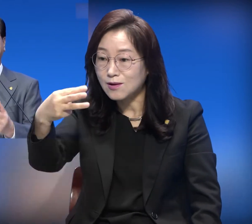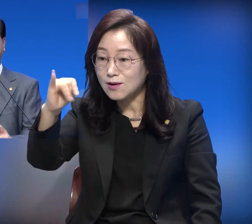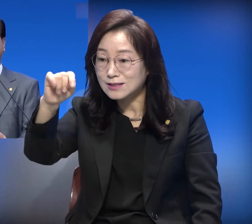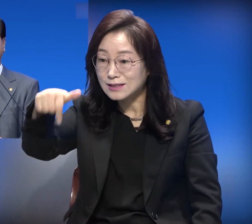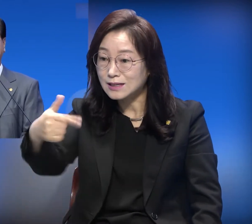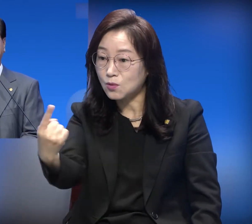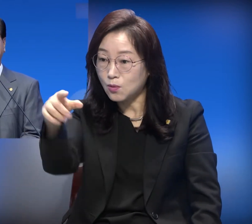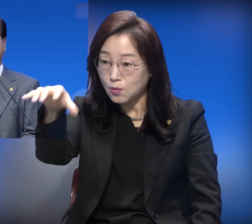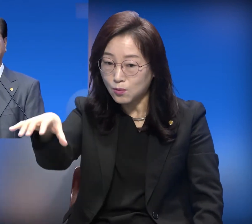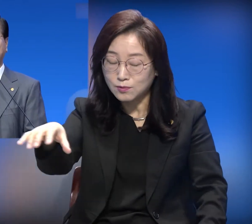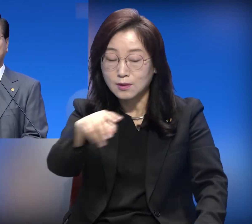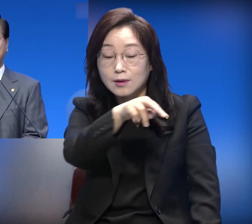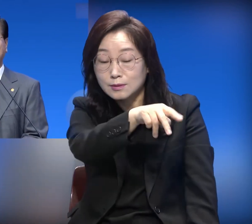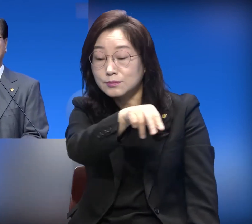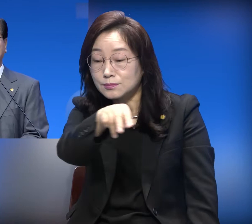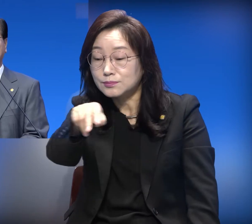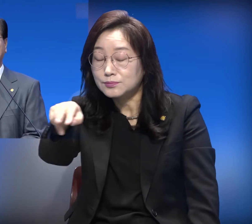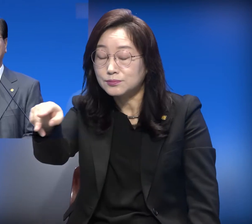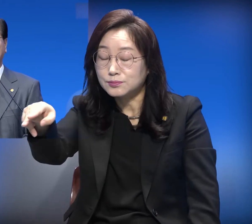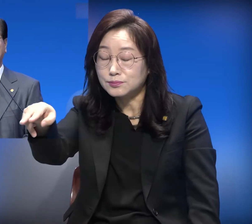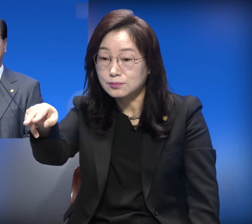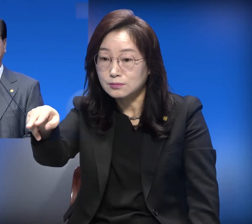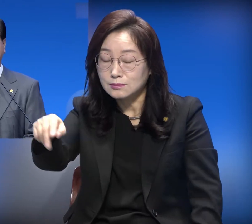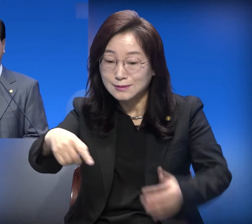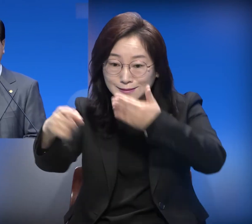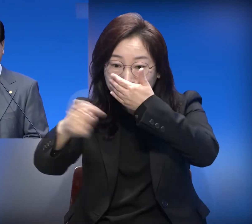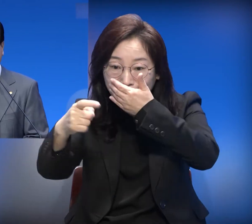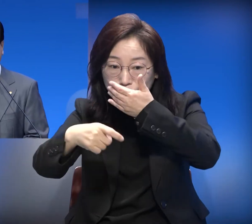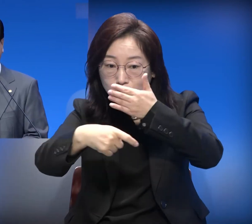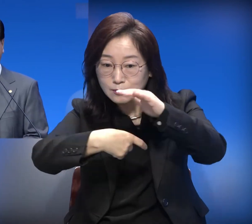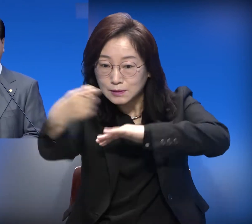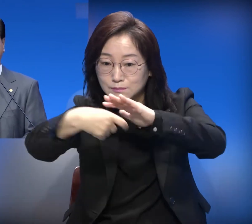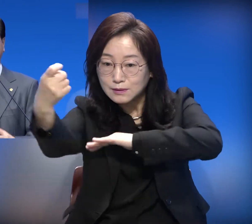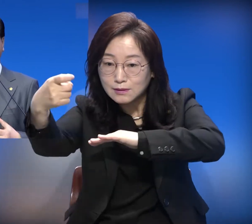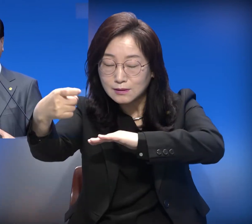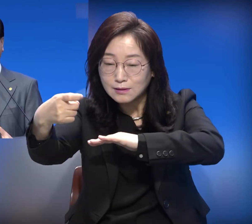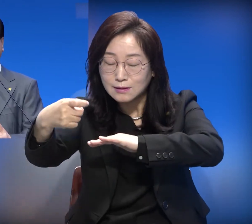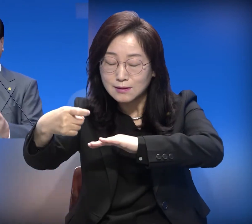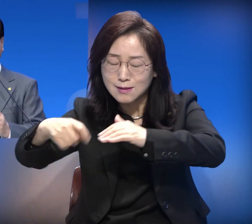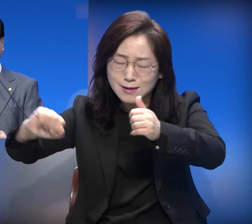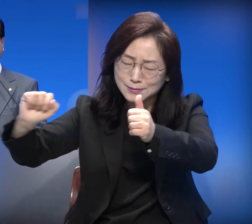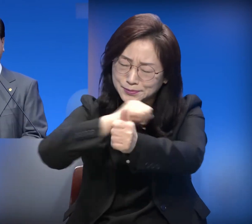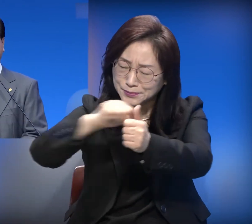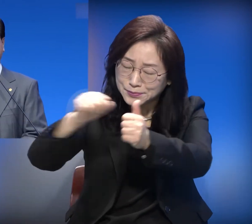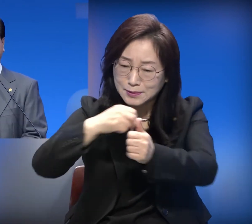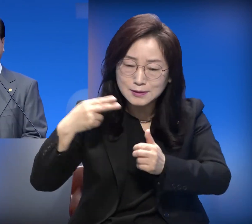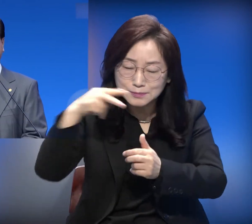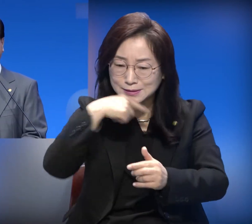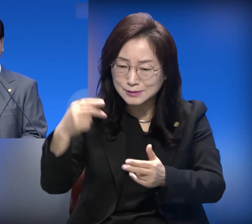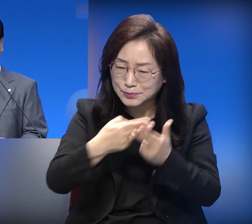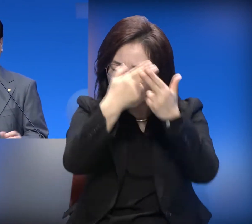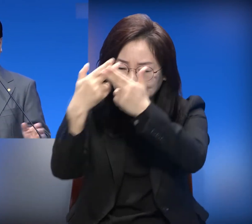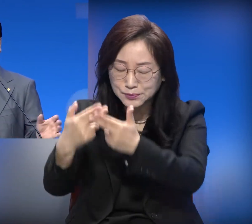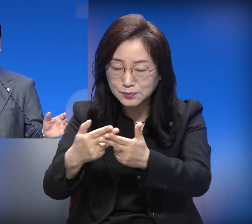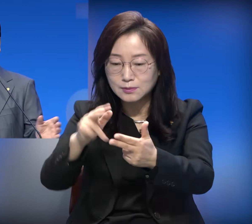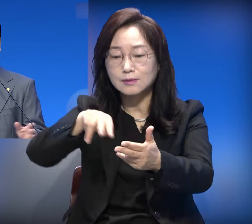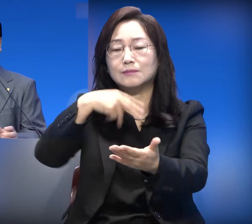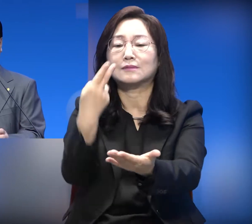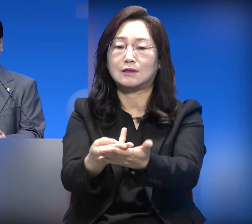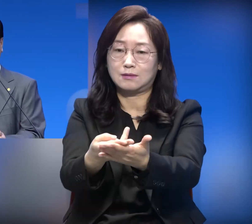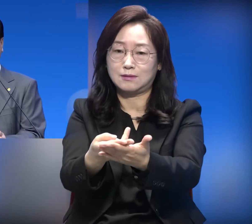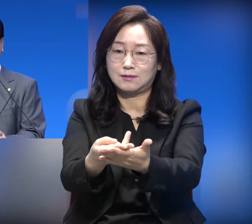다 빼앗기고 강도에게 심히 맞고 피투성이가 되어 쓰러져 있을 때에